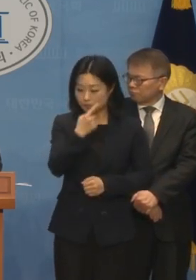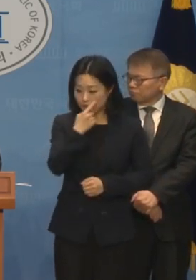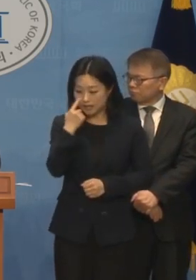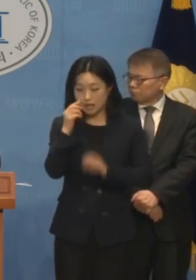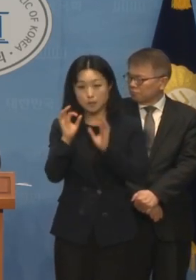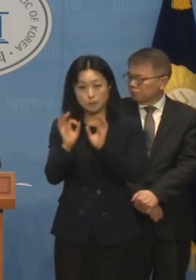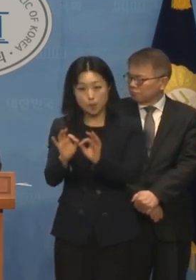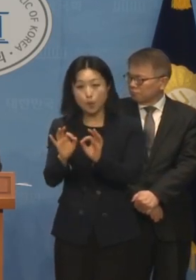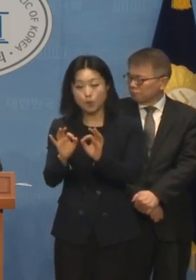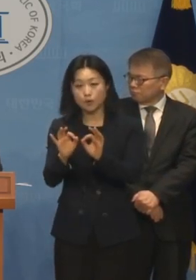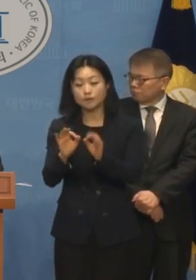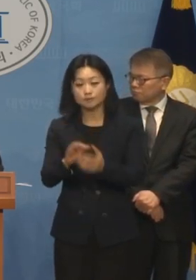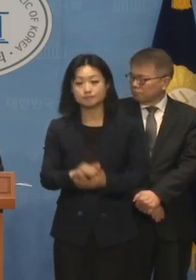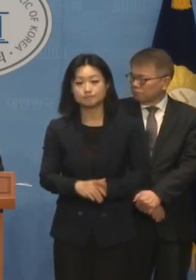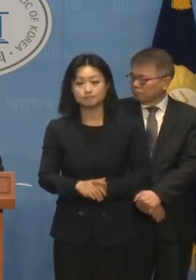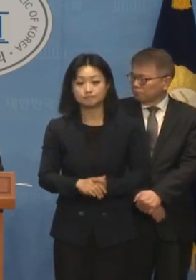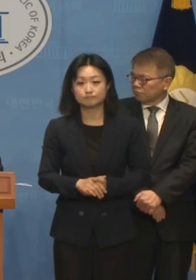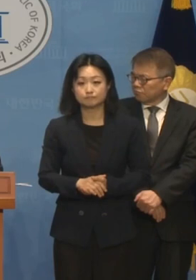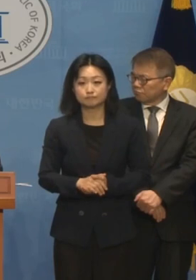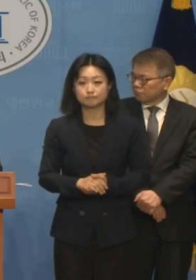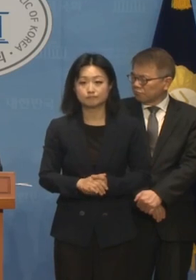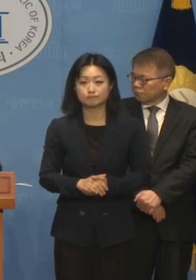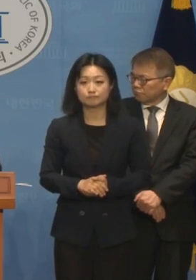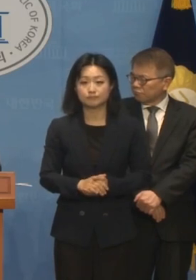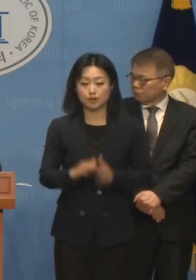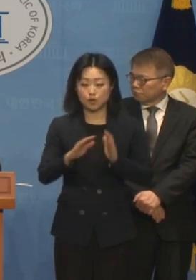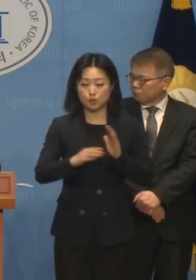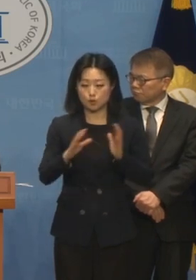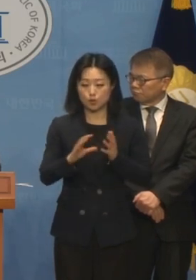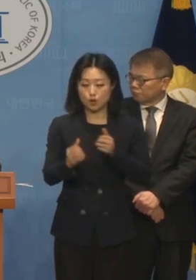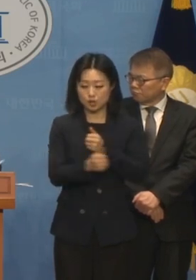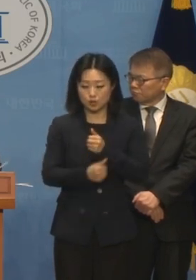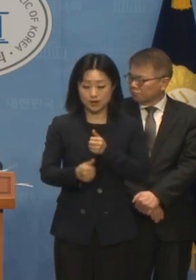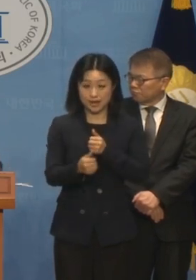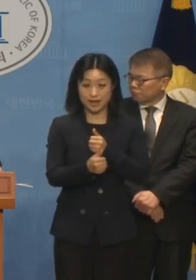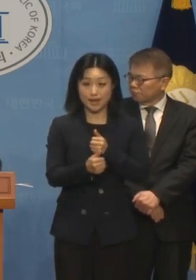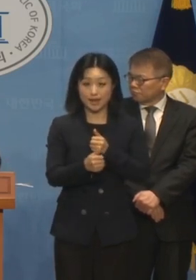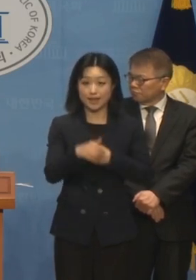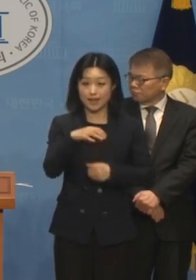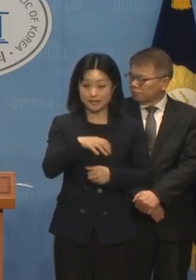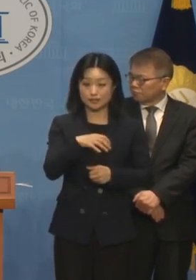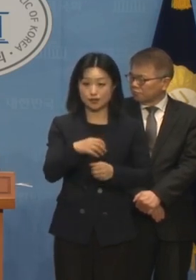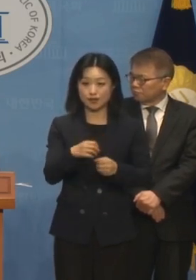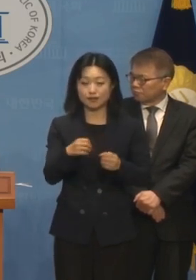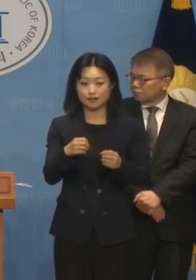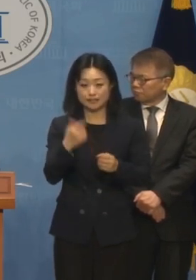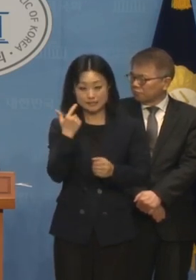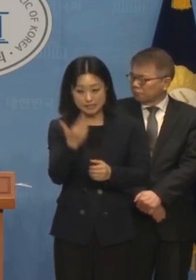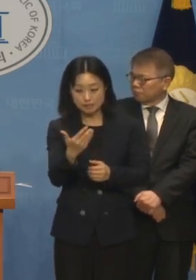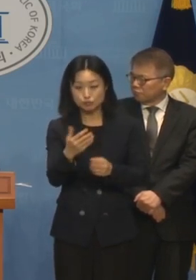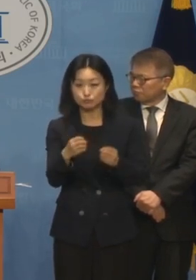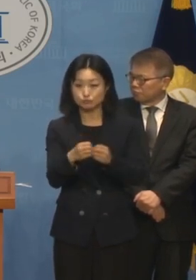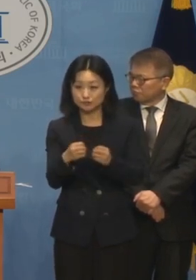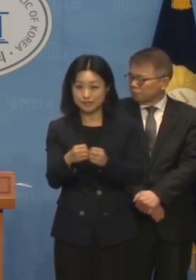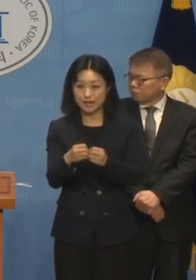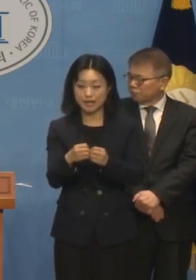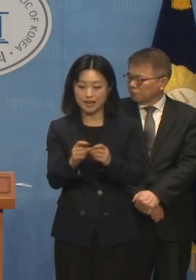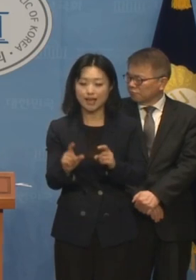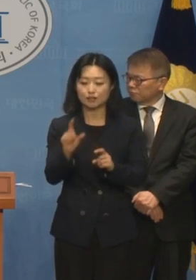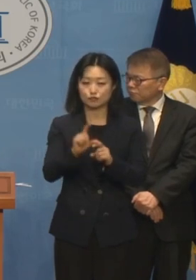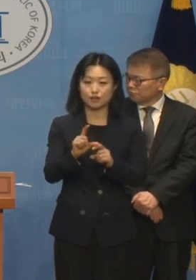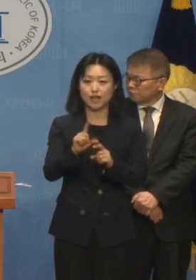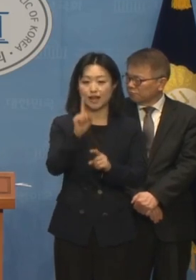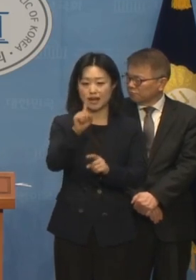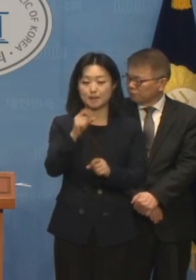재검토해서 우리 이 공론화위원회에서는 문항을 부과로 하나